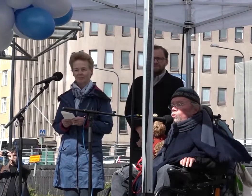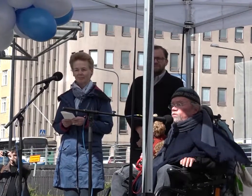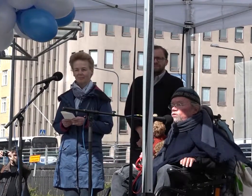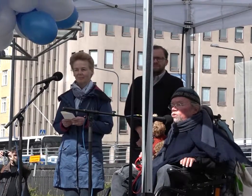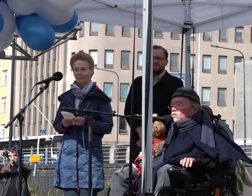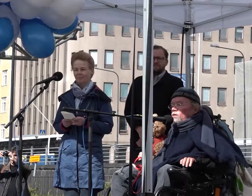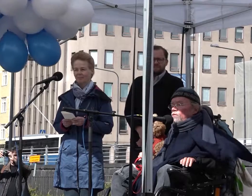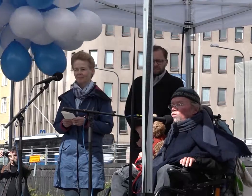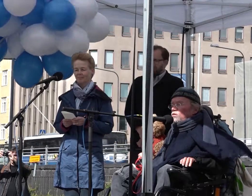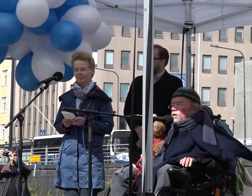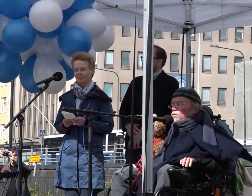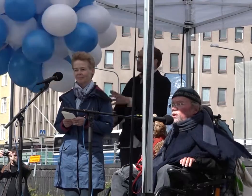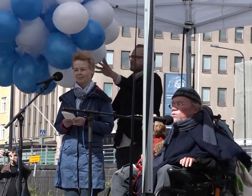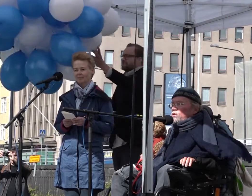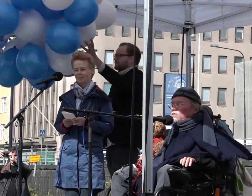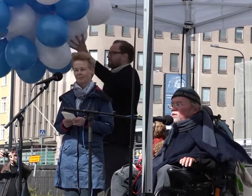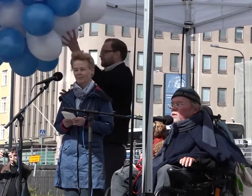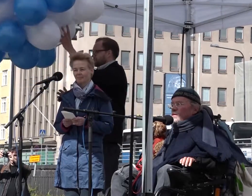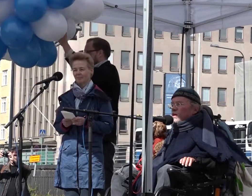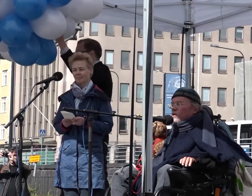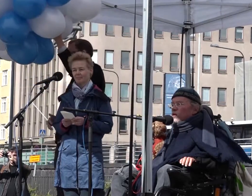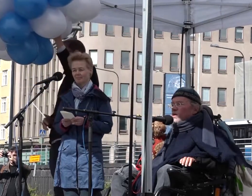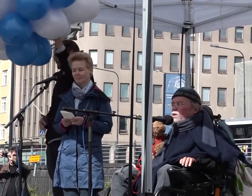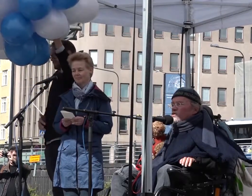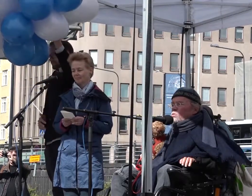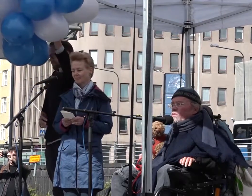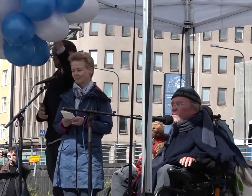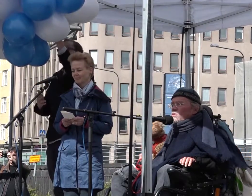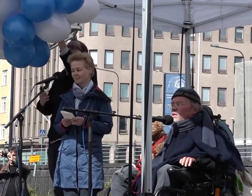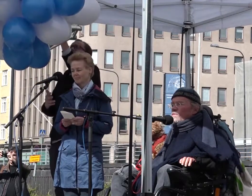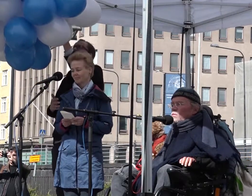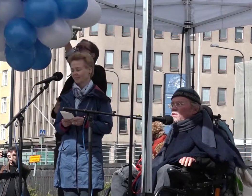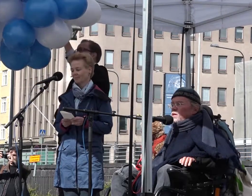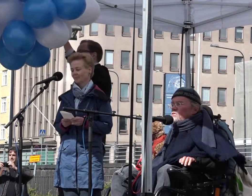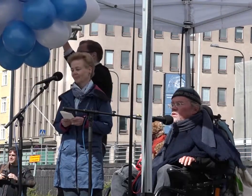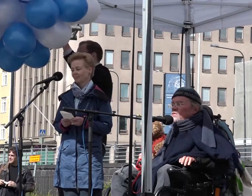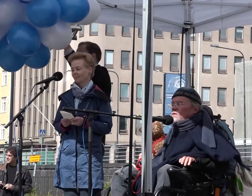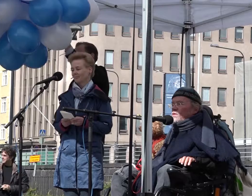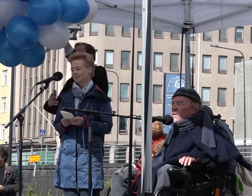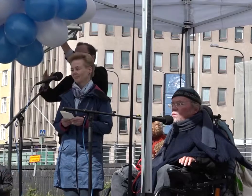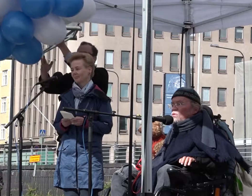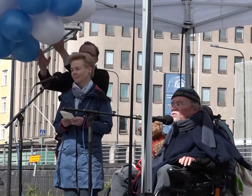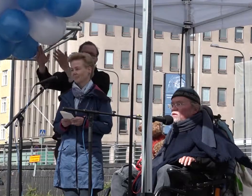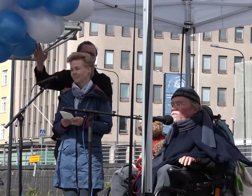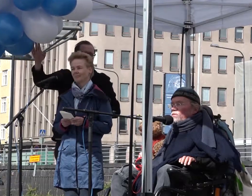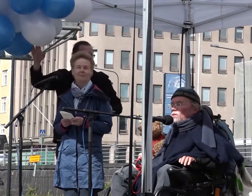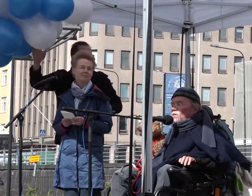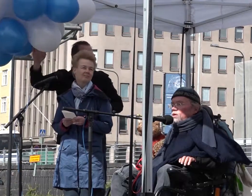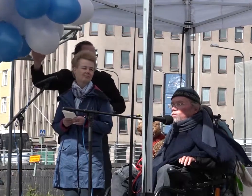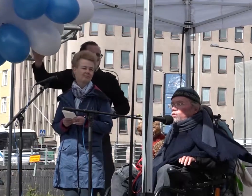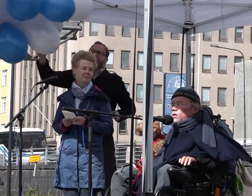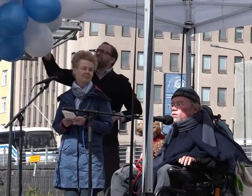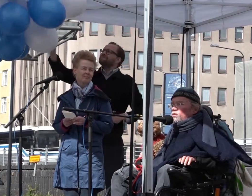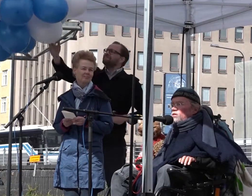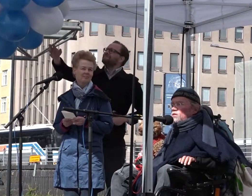että tulevaisuudessa voitaisiin käyttää yhdessä niin, että tämä ei ole enää yksinomaan vammaisten ja vammaisjärjestöjen asia, vaan yleensä